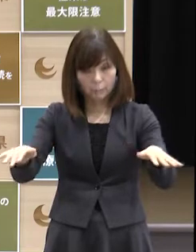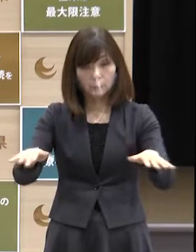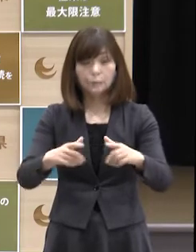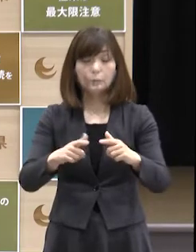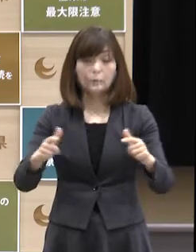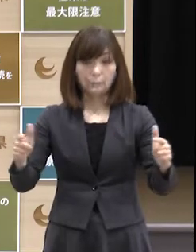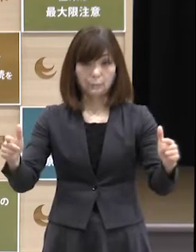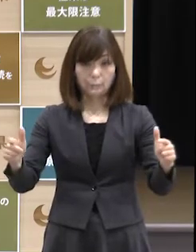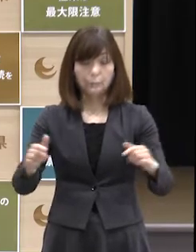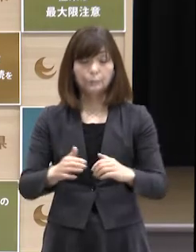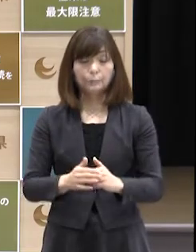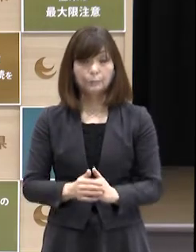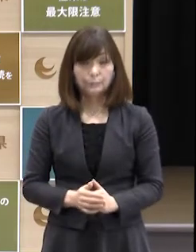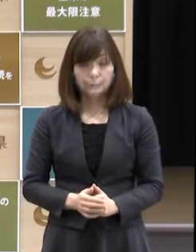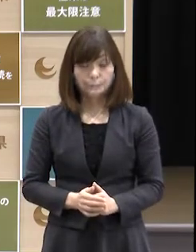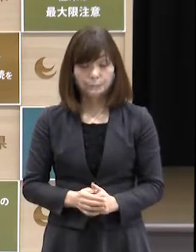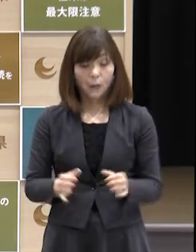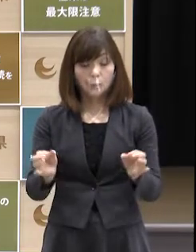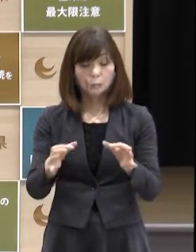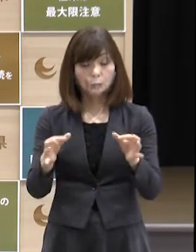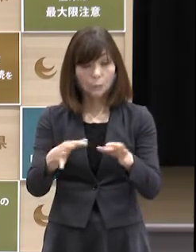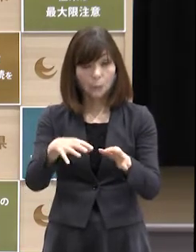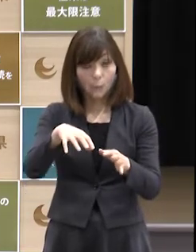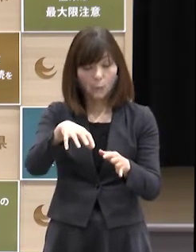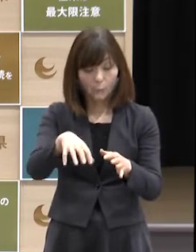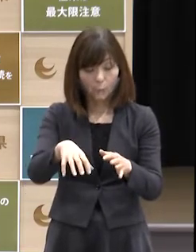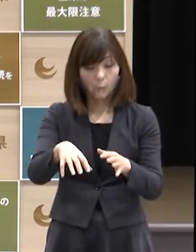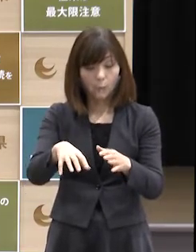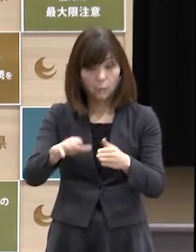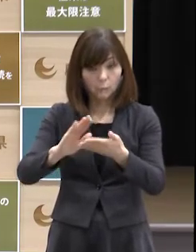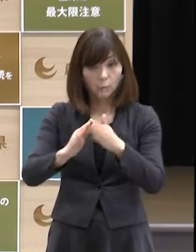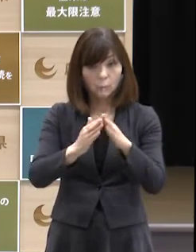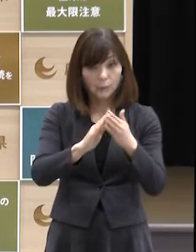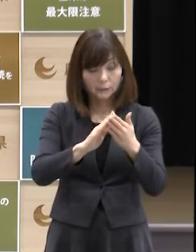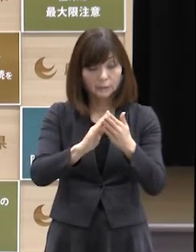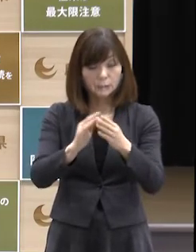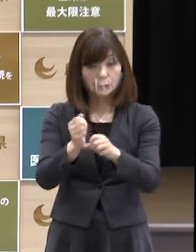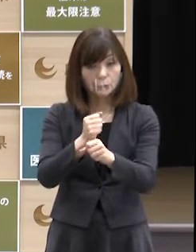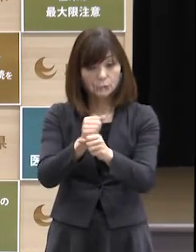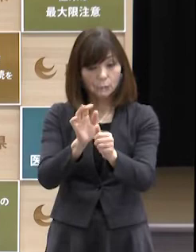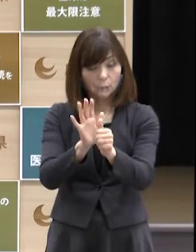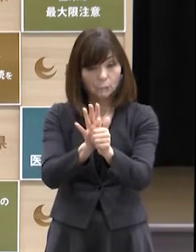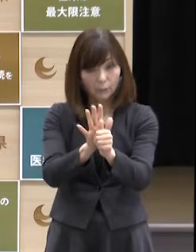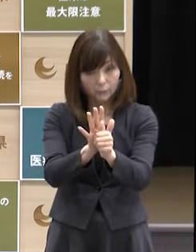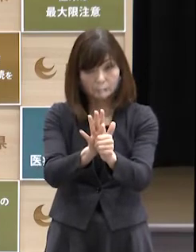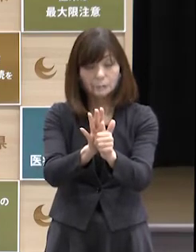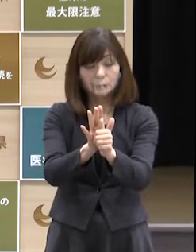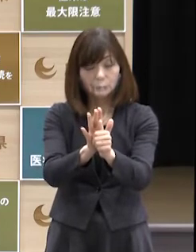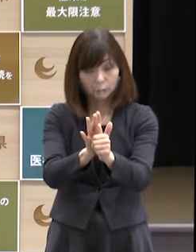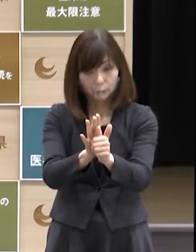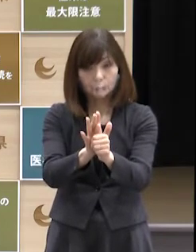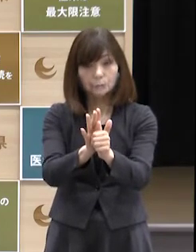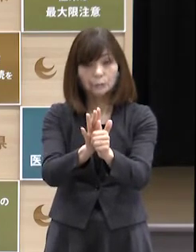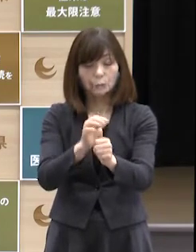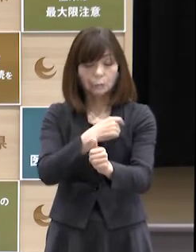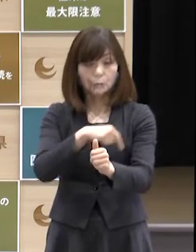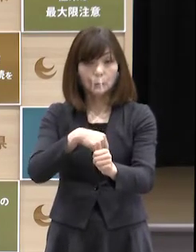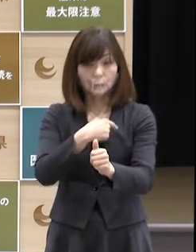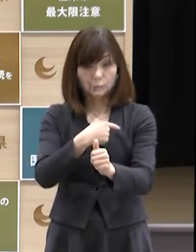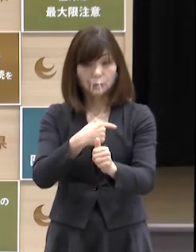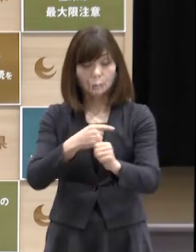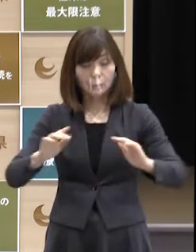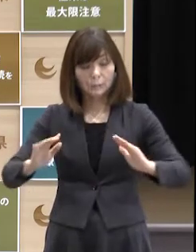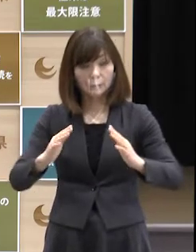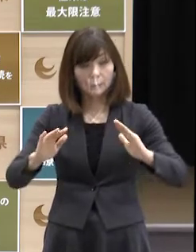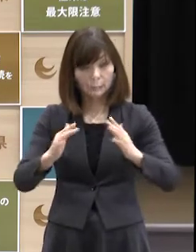県境を越えて、友のまちづくりを支援しようという機運もですね、少しずつ高まっていたなというふうにも感じています